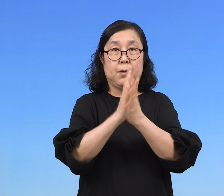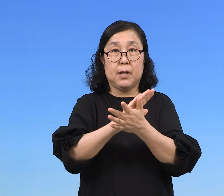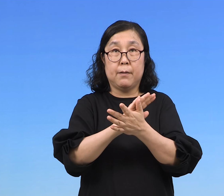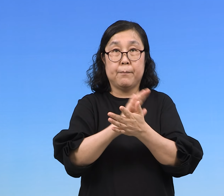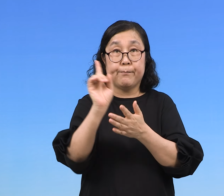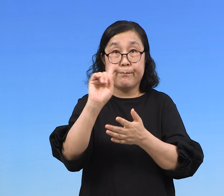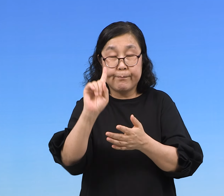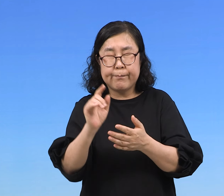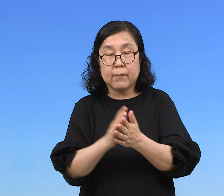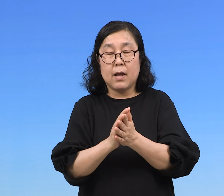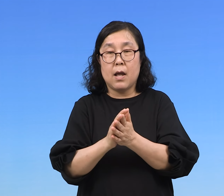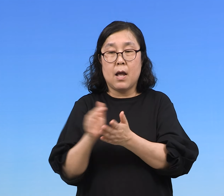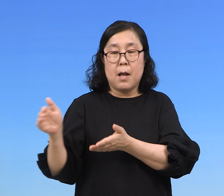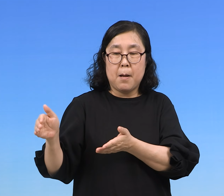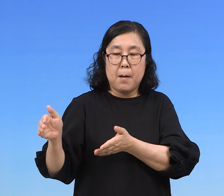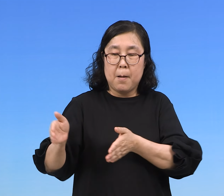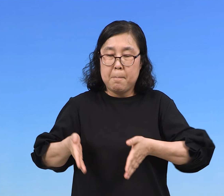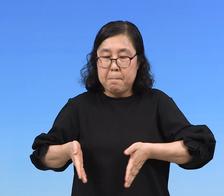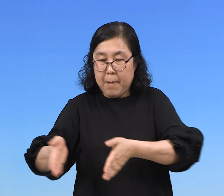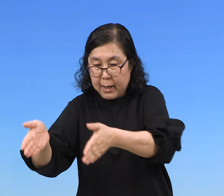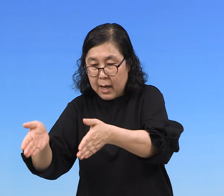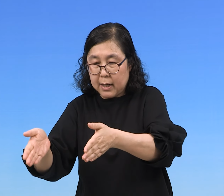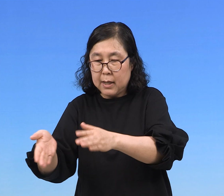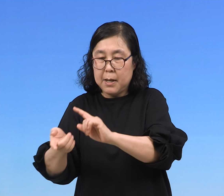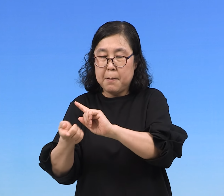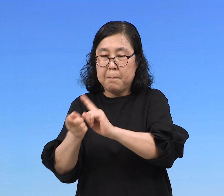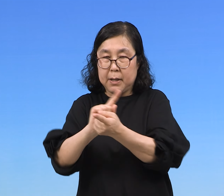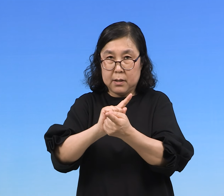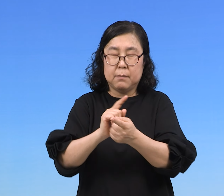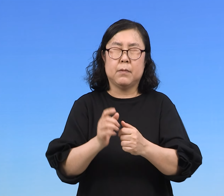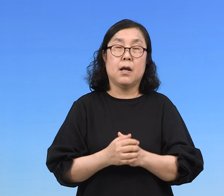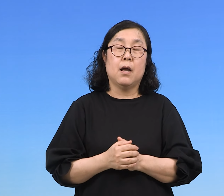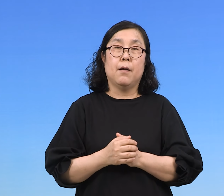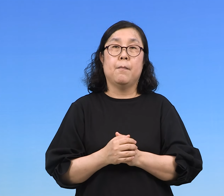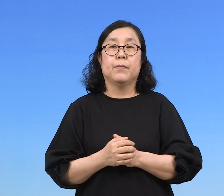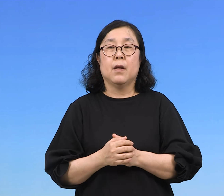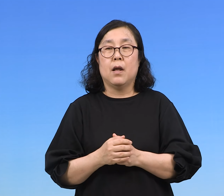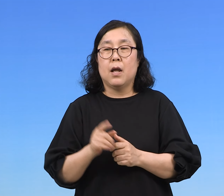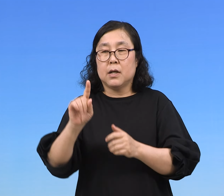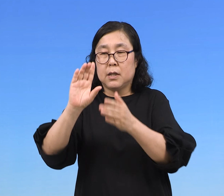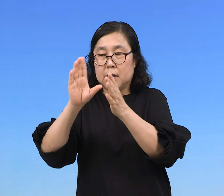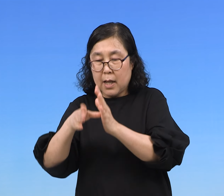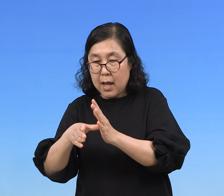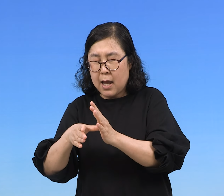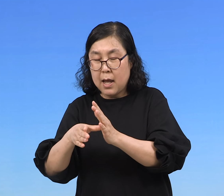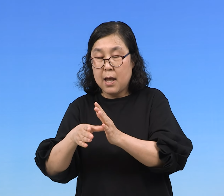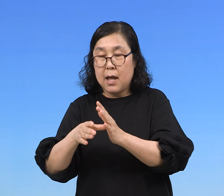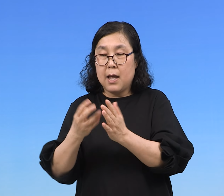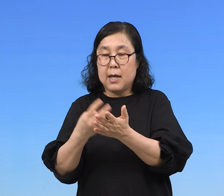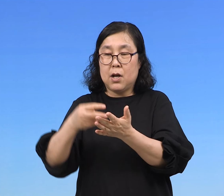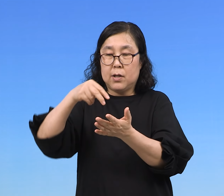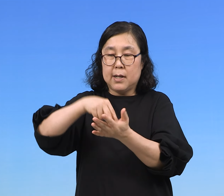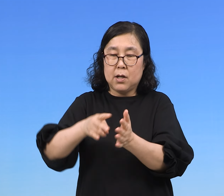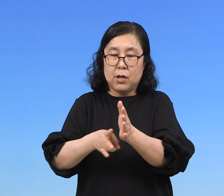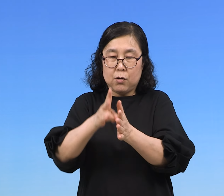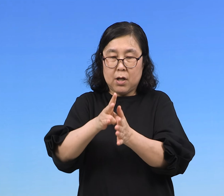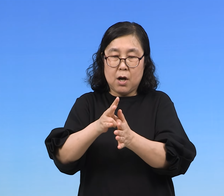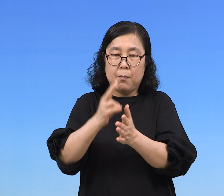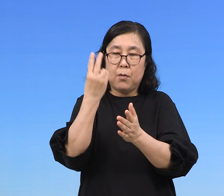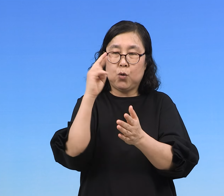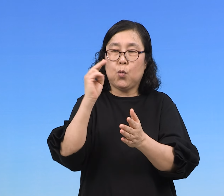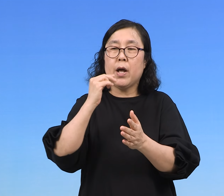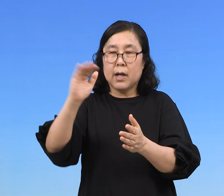변화, 방향의 전환이 일어났습니다. 33절입니다. 곧 그때로 일어나